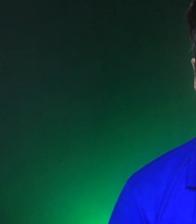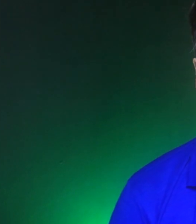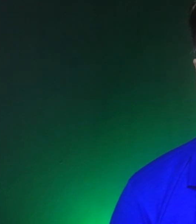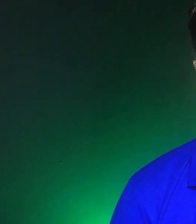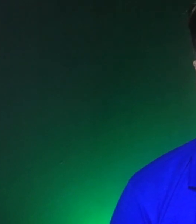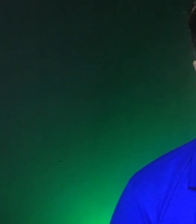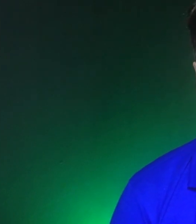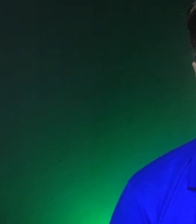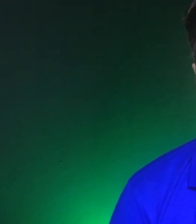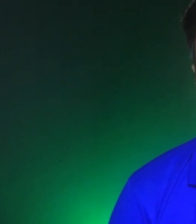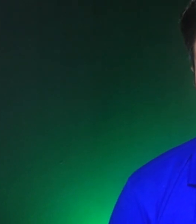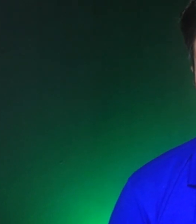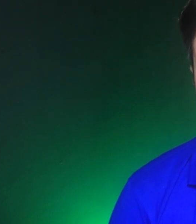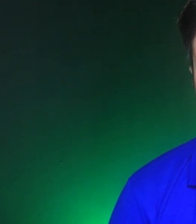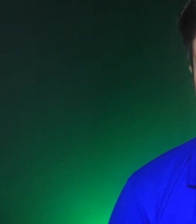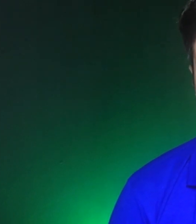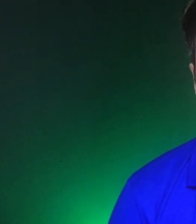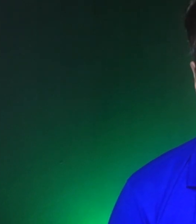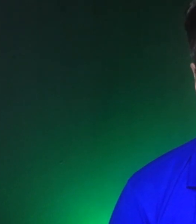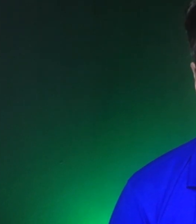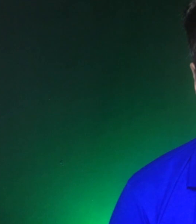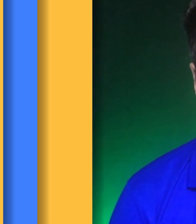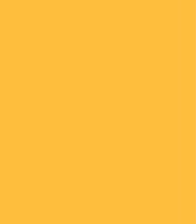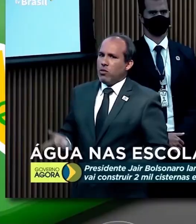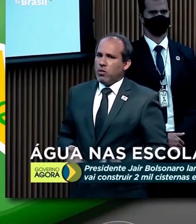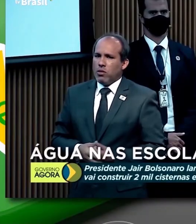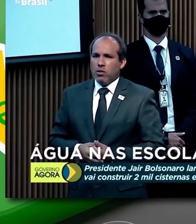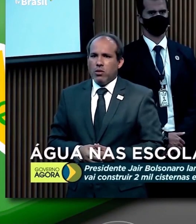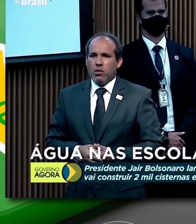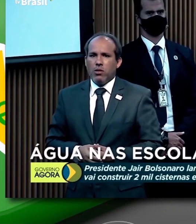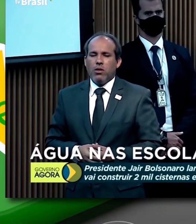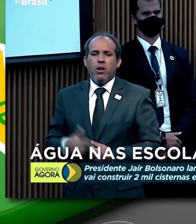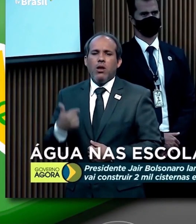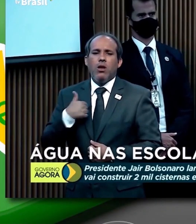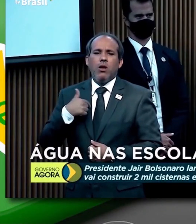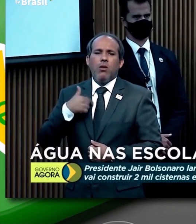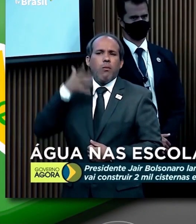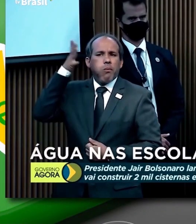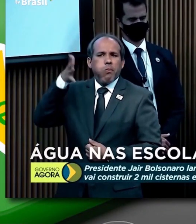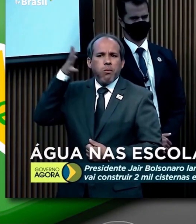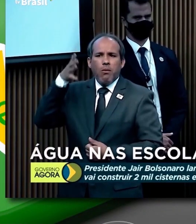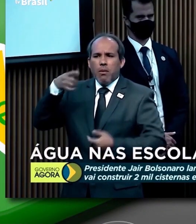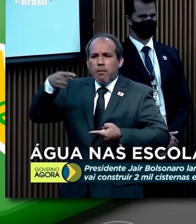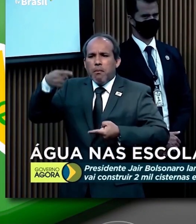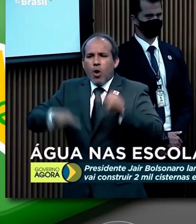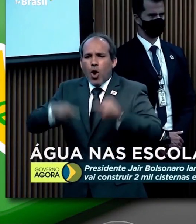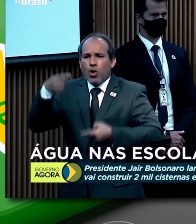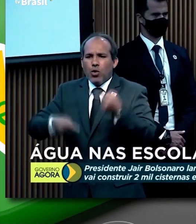resistência pelo voto auditável o objetivo nefasto não tô fazendo um pronunciamento político